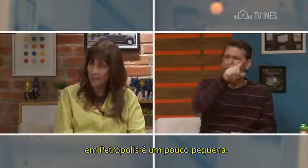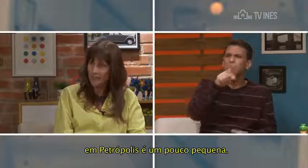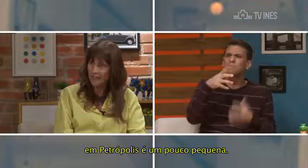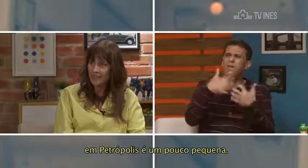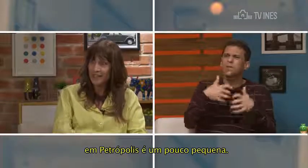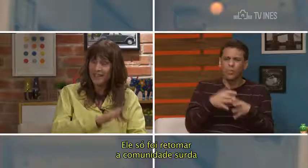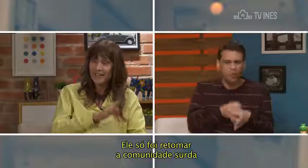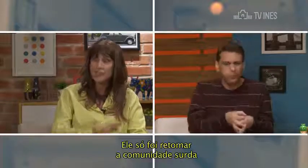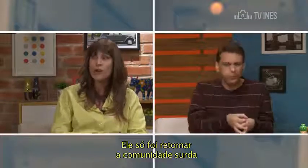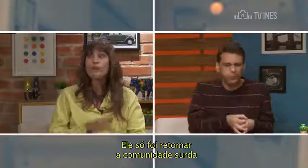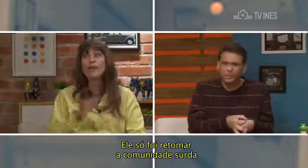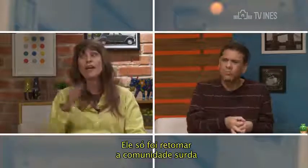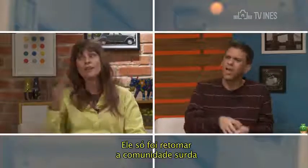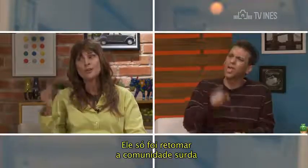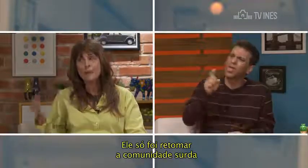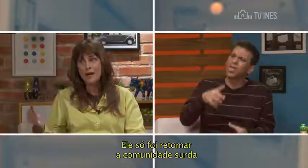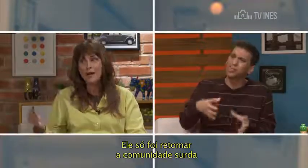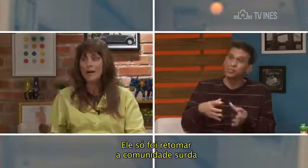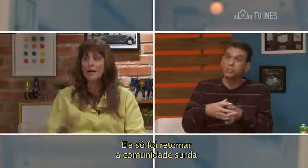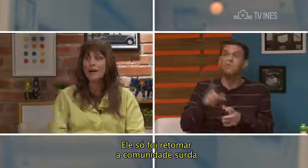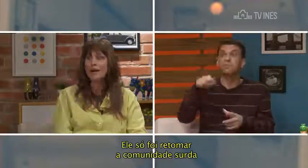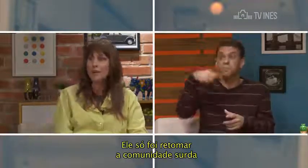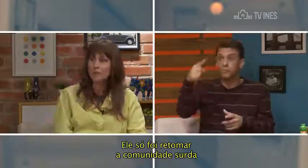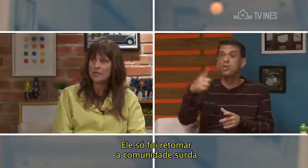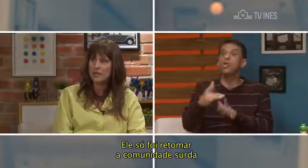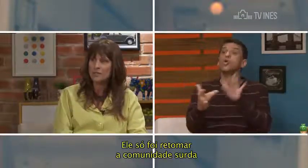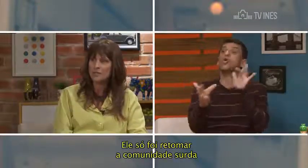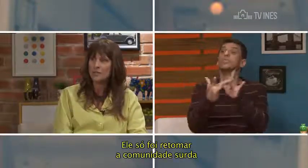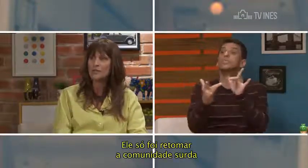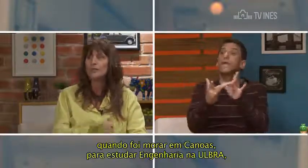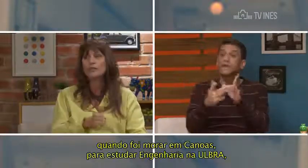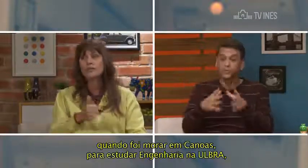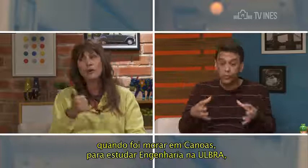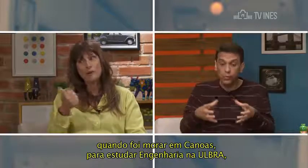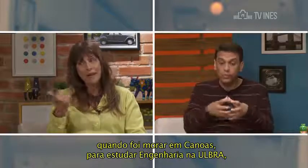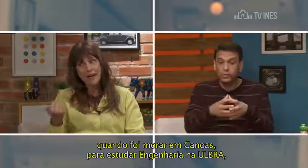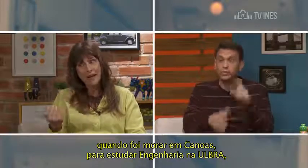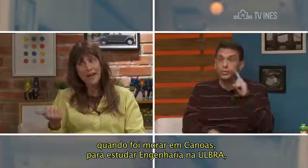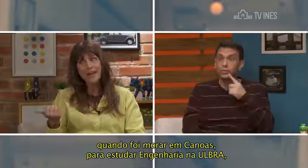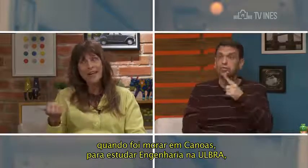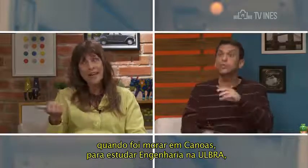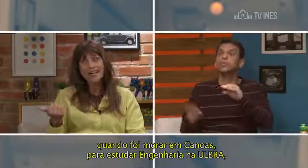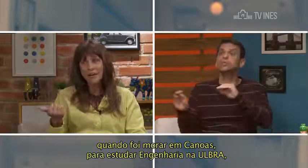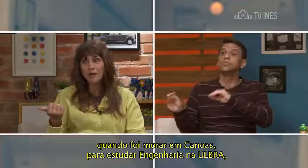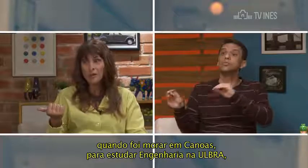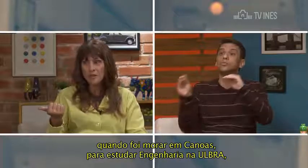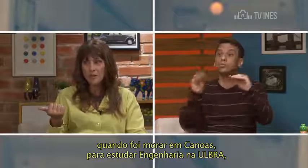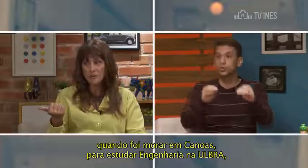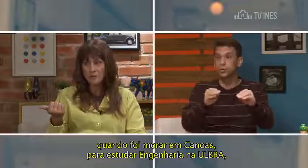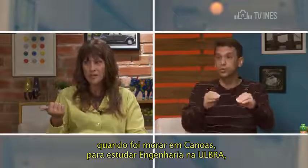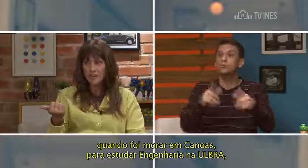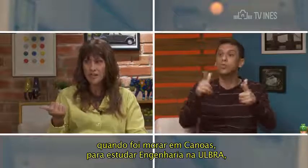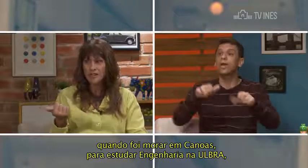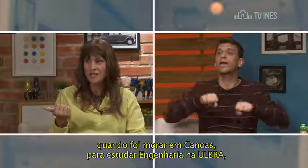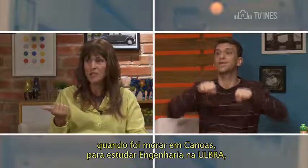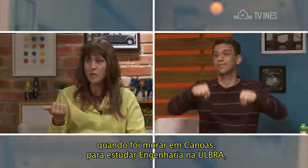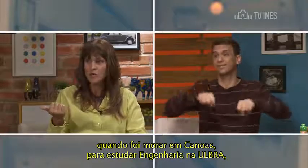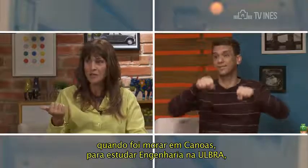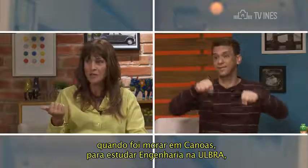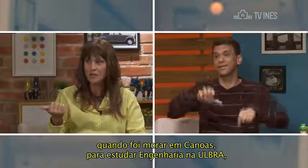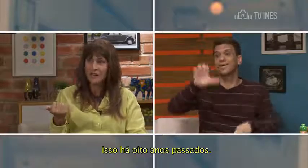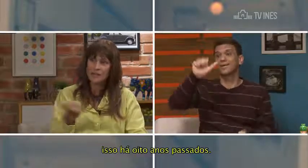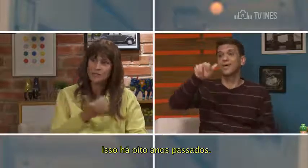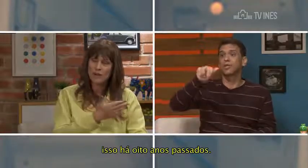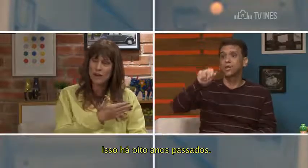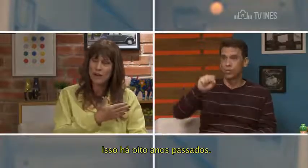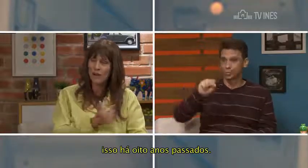um pouco pequena. Ele só foi retomar a comunidade surda quando foi morar em Canoas para estudar engenharia na